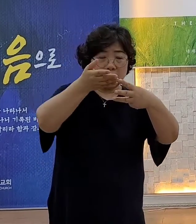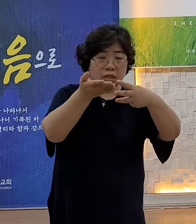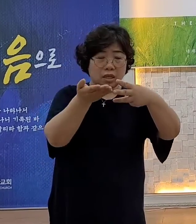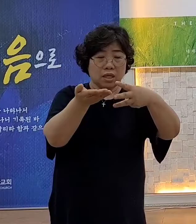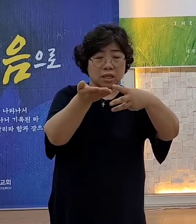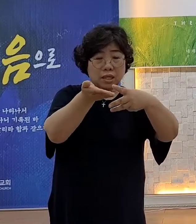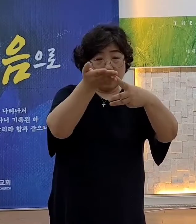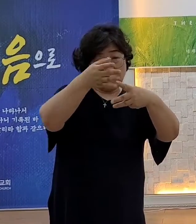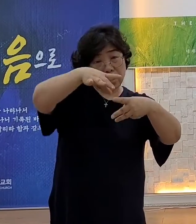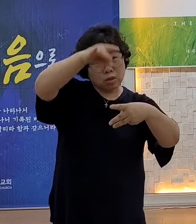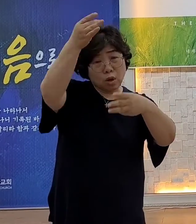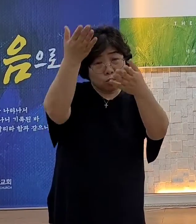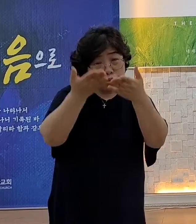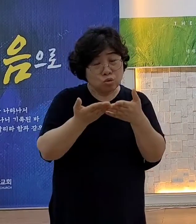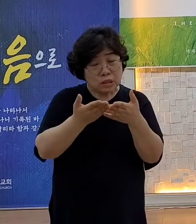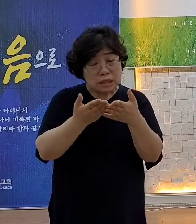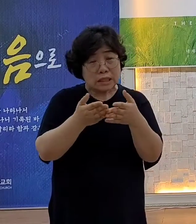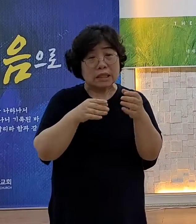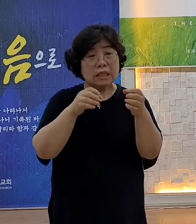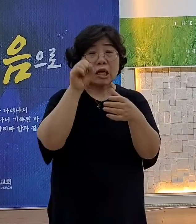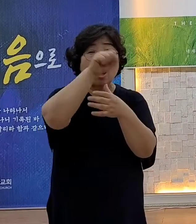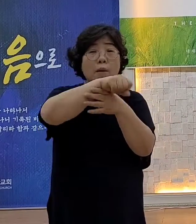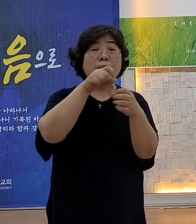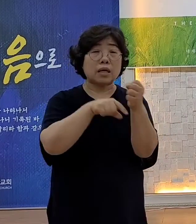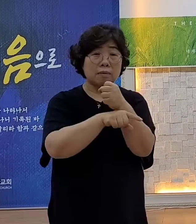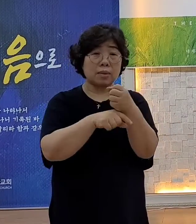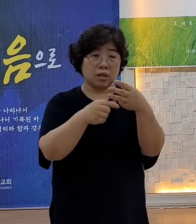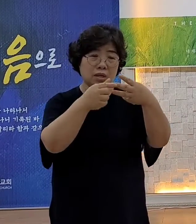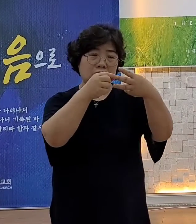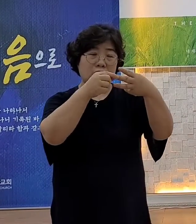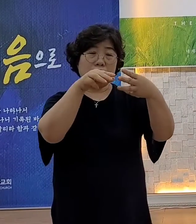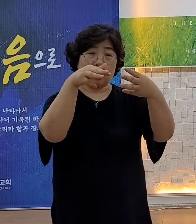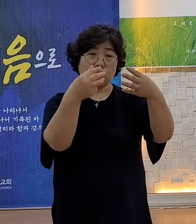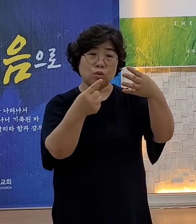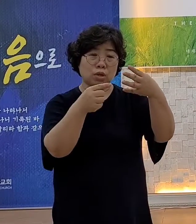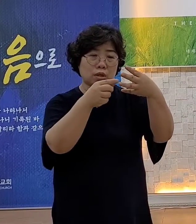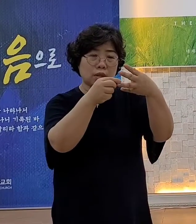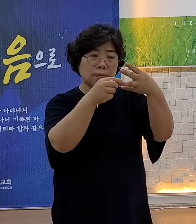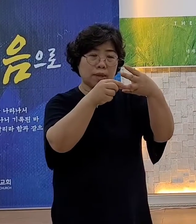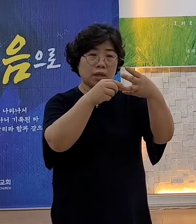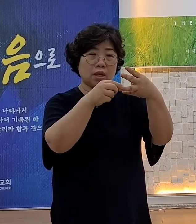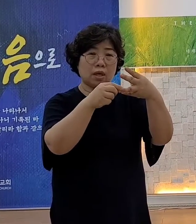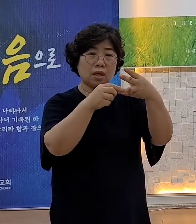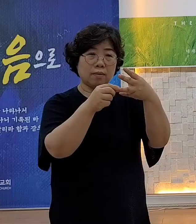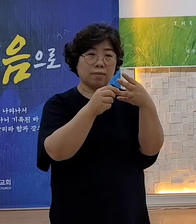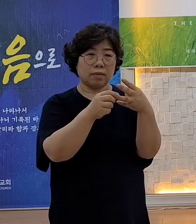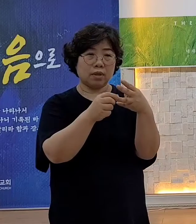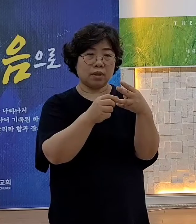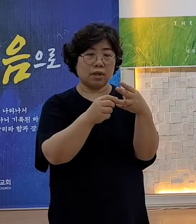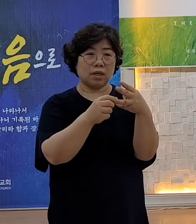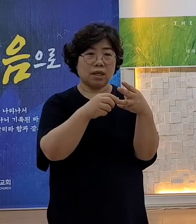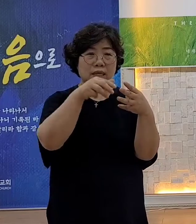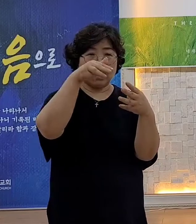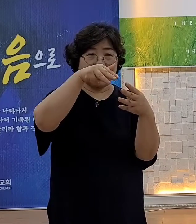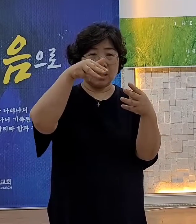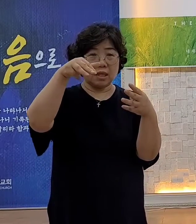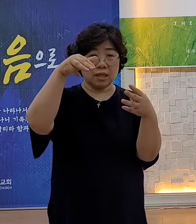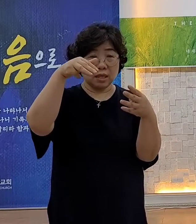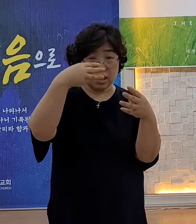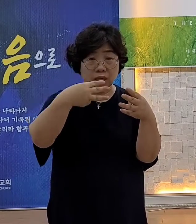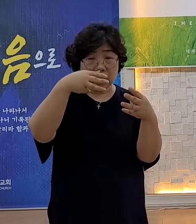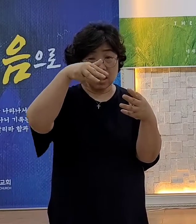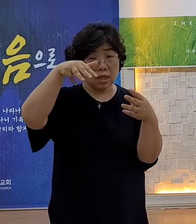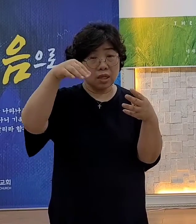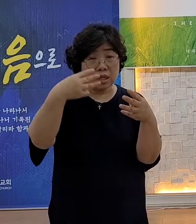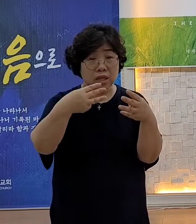그래서 초실절이다. 이렇게 말하기도 하고요. 자, 6월절 지나서 49일 만에 77절이다. 이렇게 얘기를